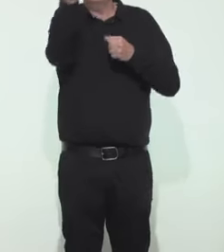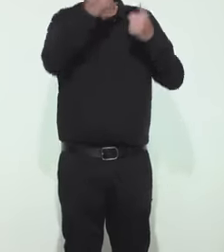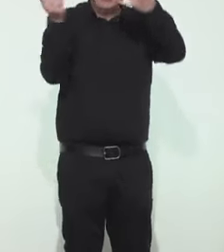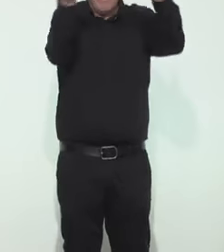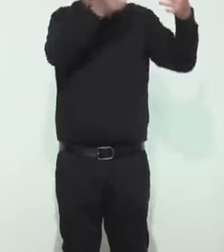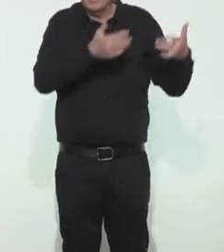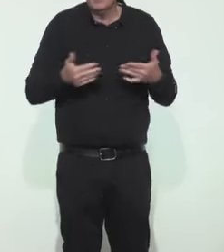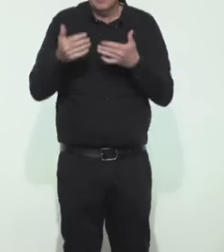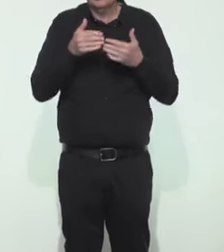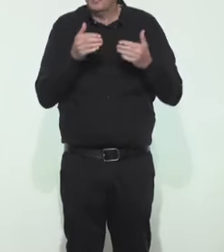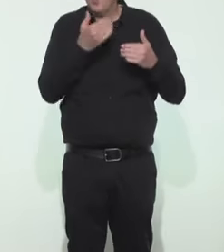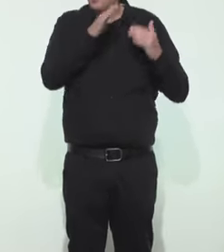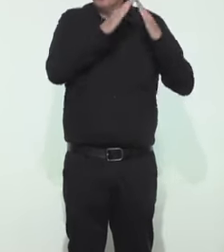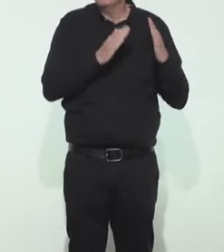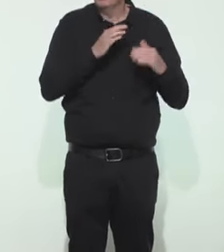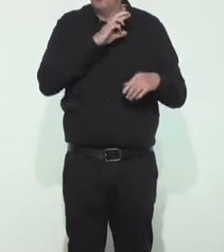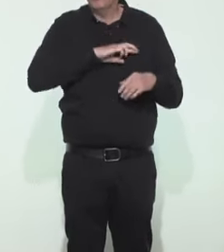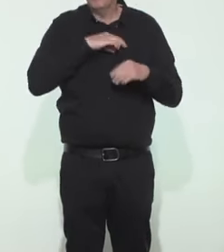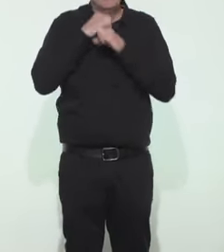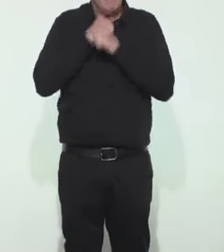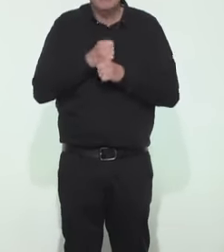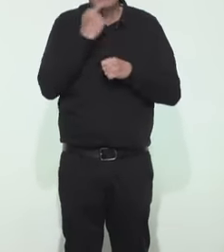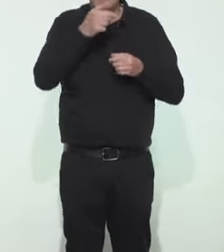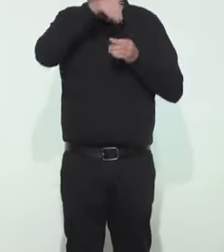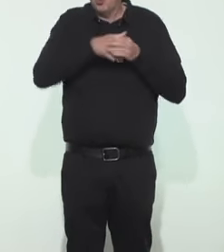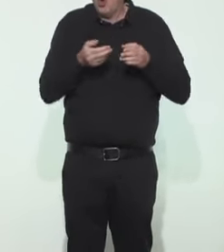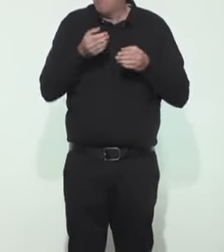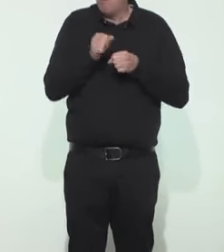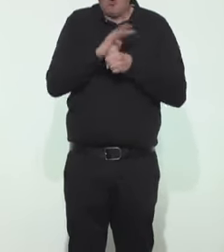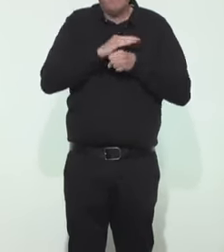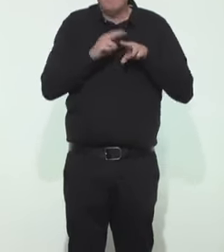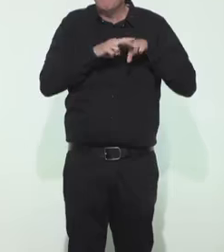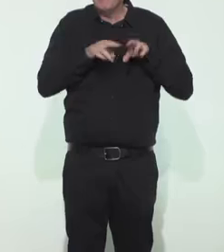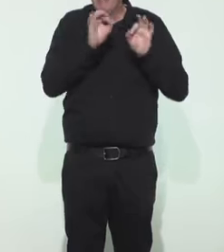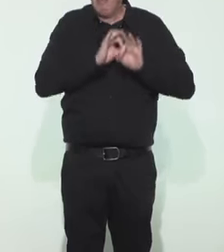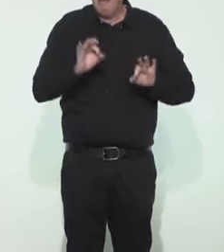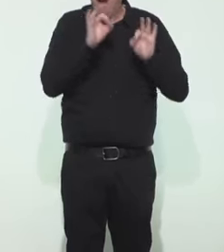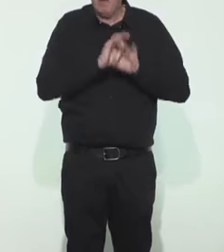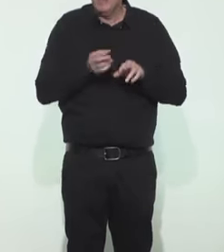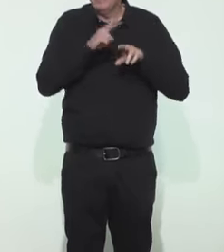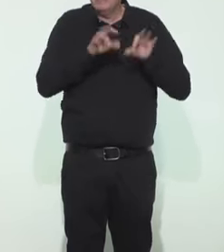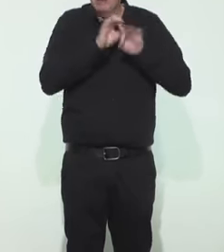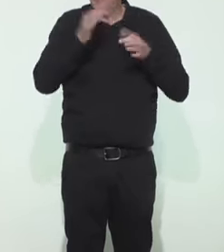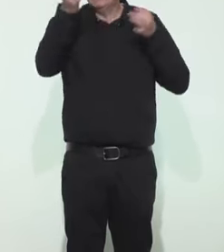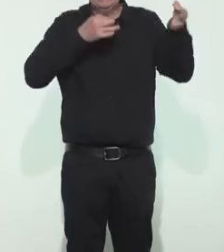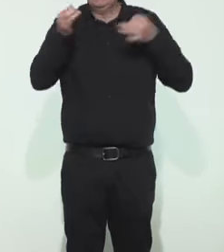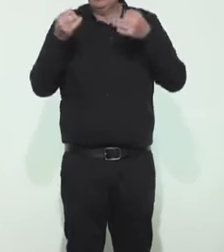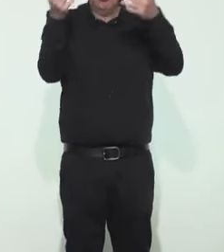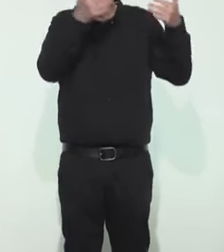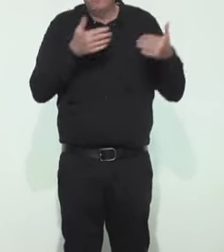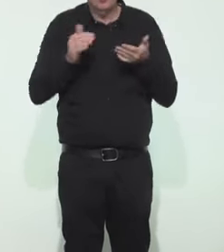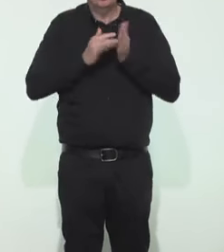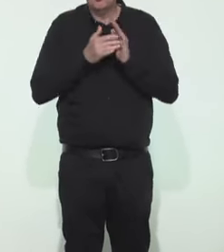d'épidémie il n'y a pas de cas au sein de leur établissement qu'il n'y a pas de 17 ans mieux et donc on voit qu'aujourd'hui il ya une phrase très forte mobilisation de ce secteur